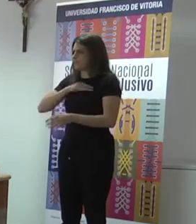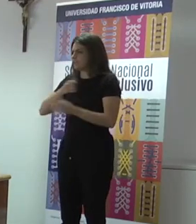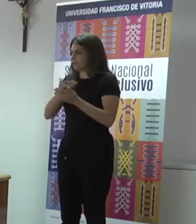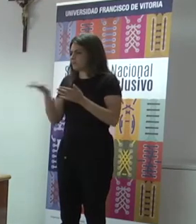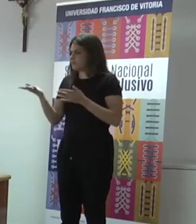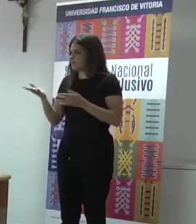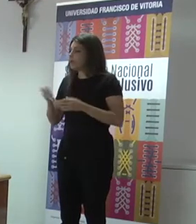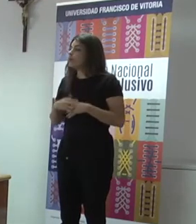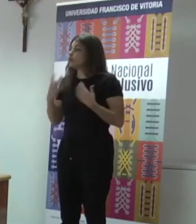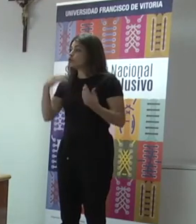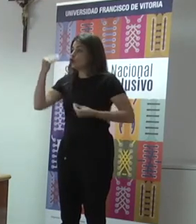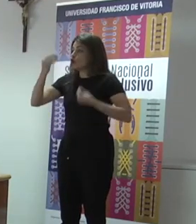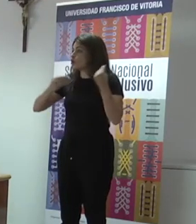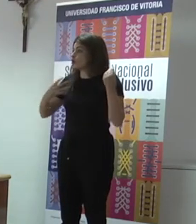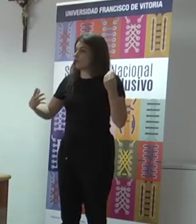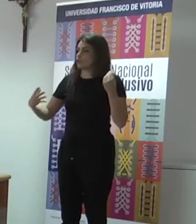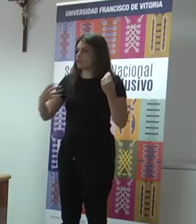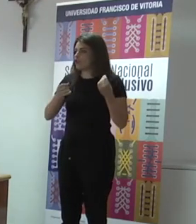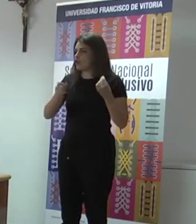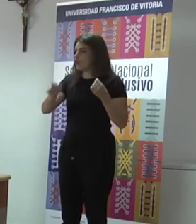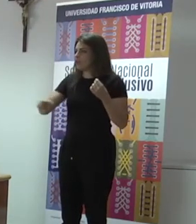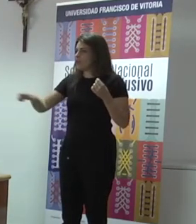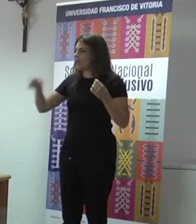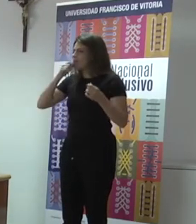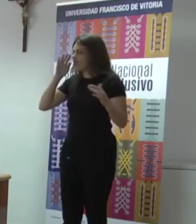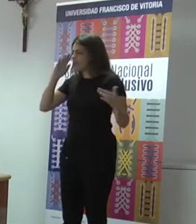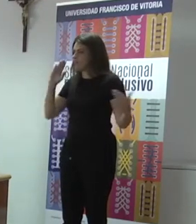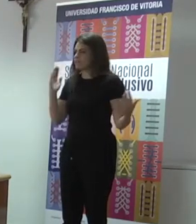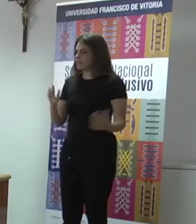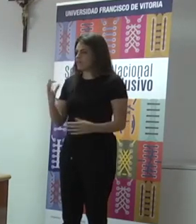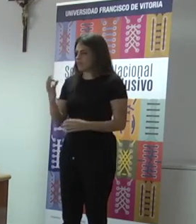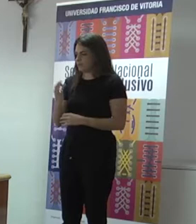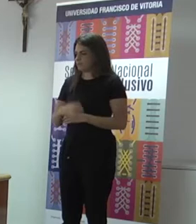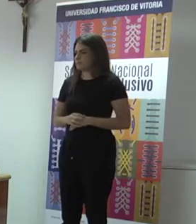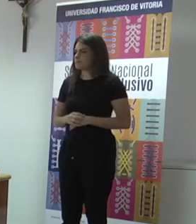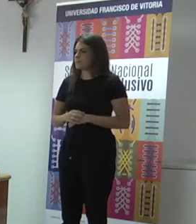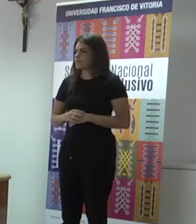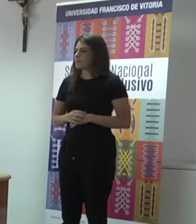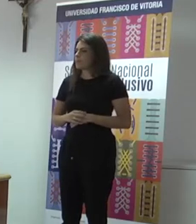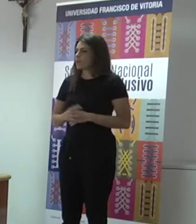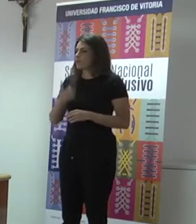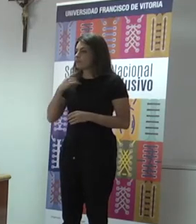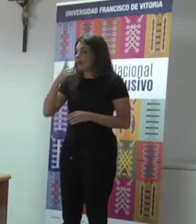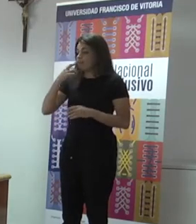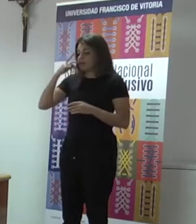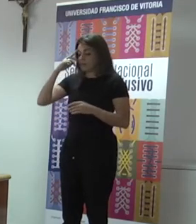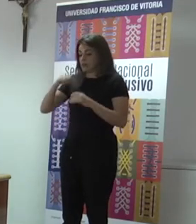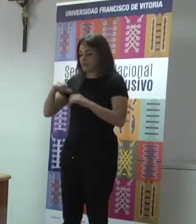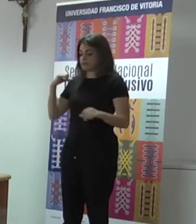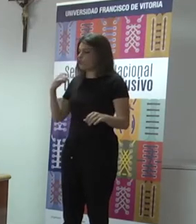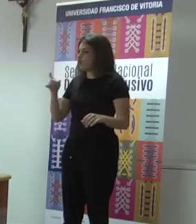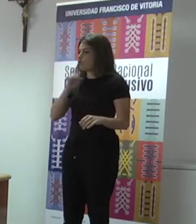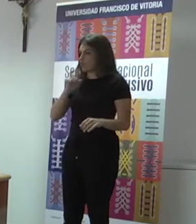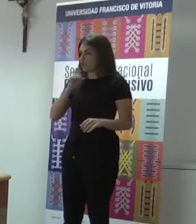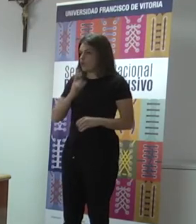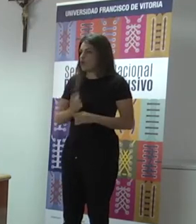que yo creo que nos deberíamos centrar aquí es un poquito más en lo que es el hecho de cómo ha sido nuestra experiencia y demás, y también un poco